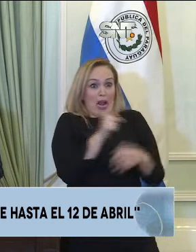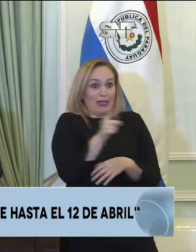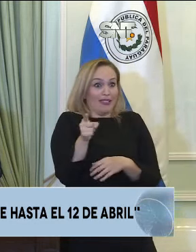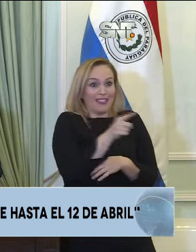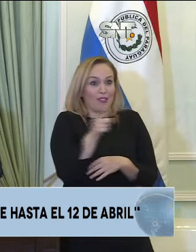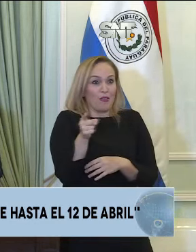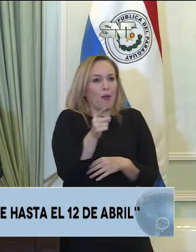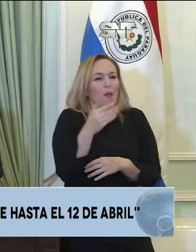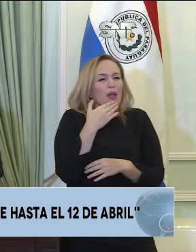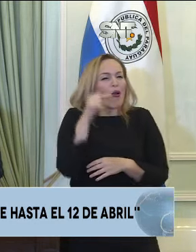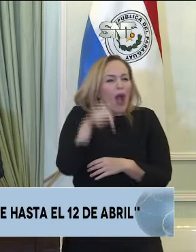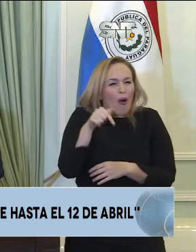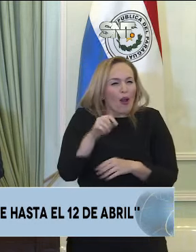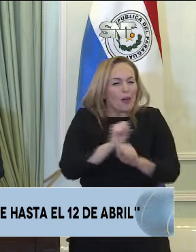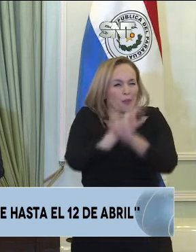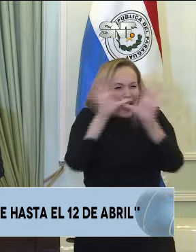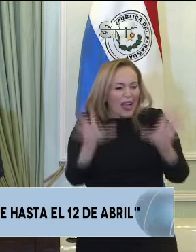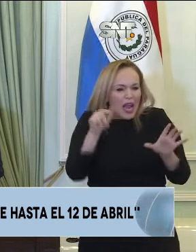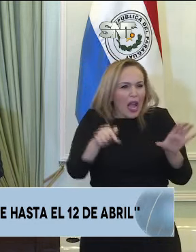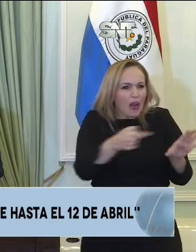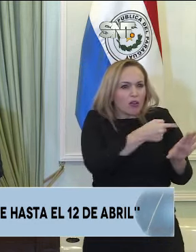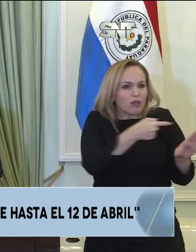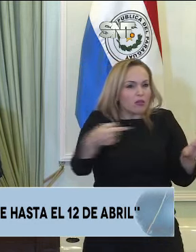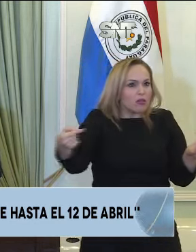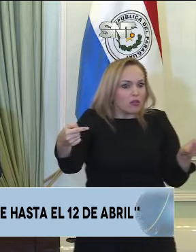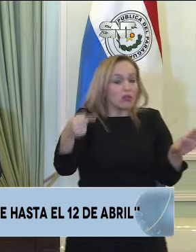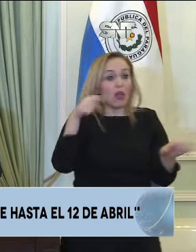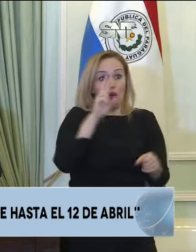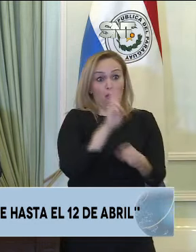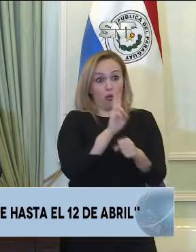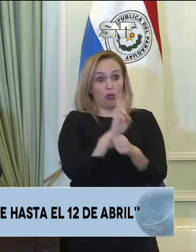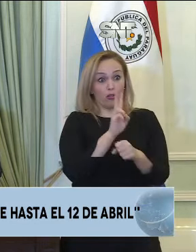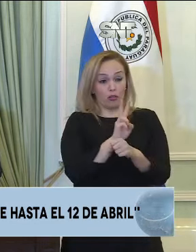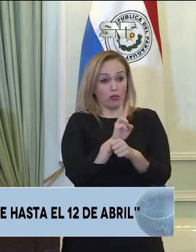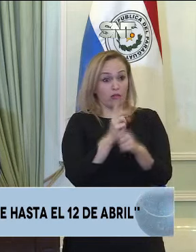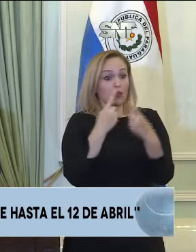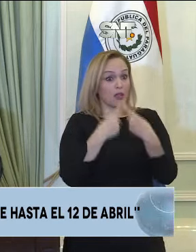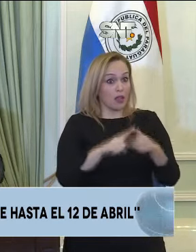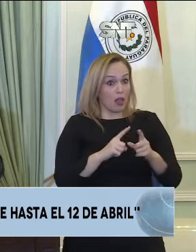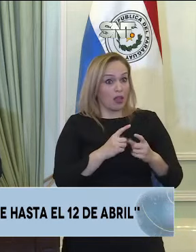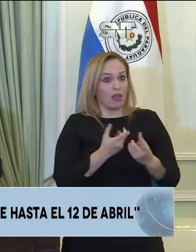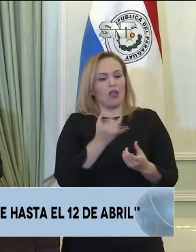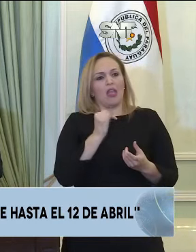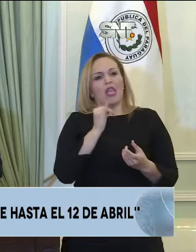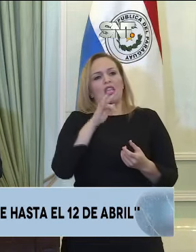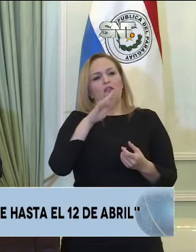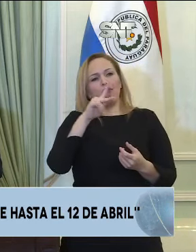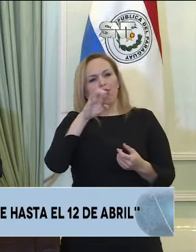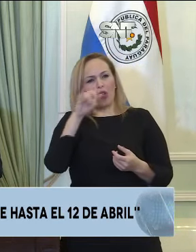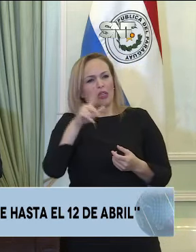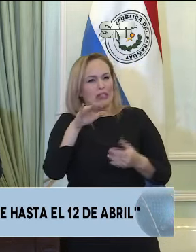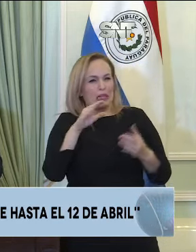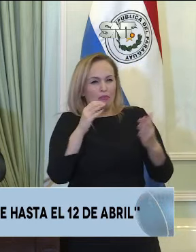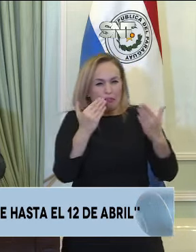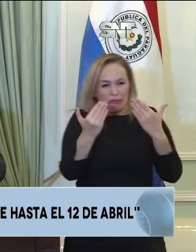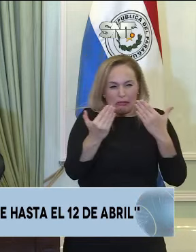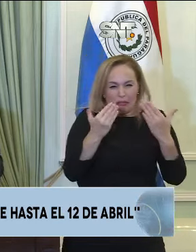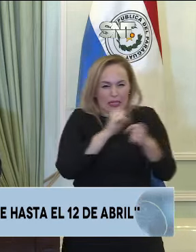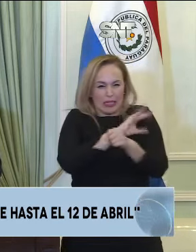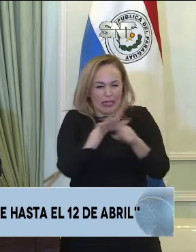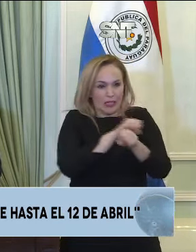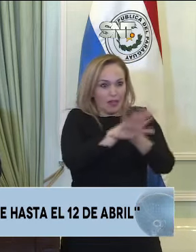estuvo mencionando, pero para ser exactos, para ahora que se tiene este periodo. Bueno, las medidas de protección para las infecciones respiratorias como influenza y COVID son muy similares.